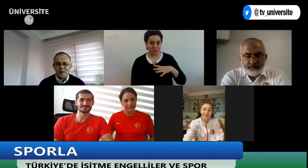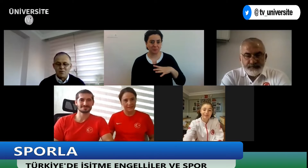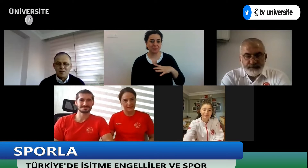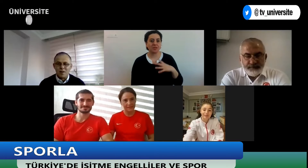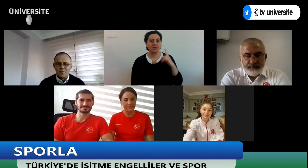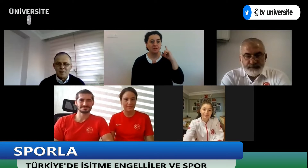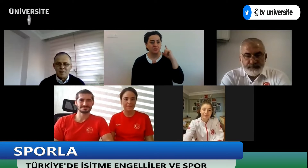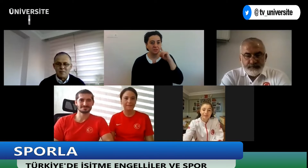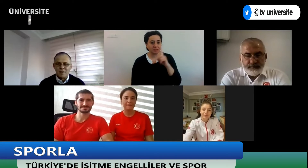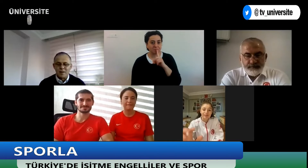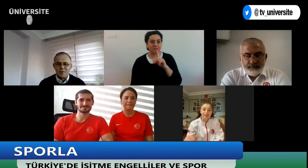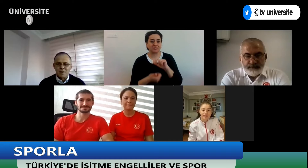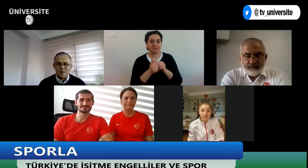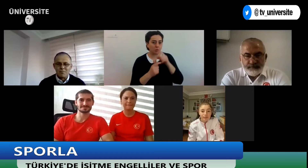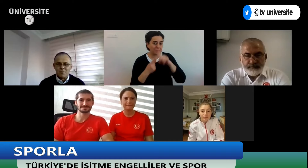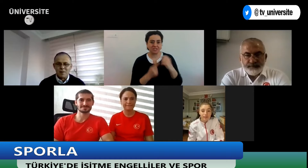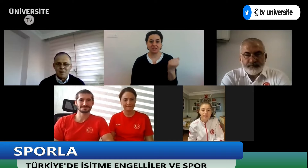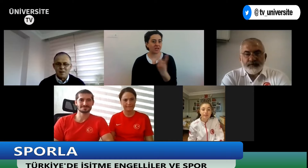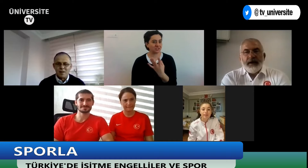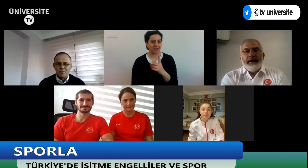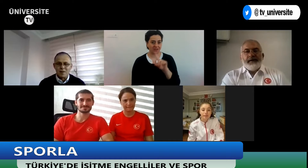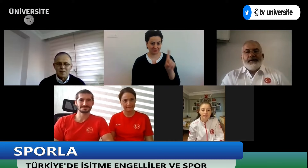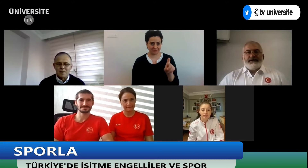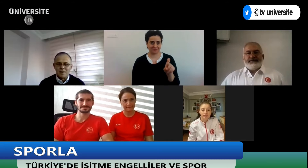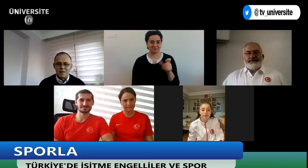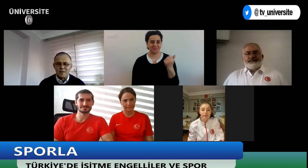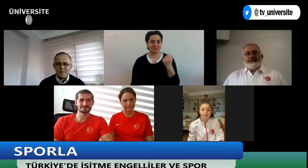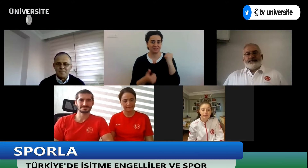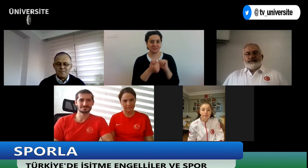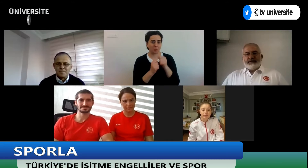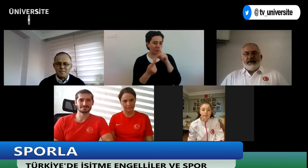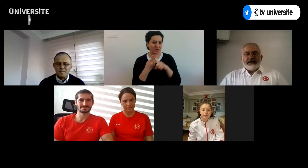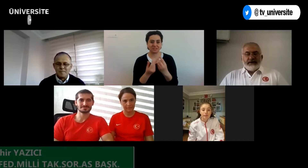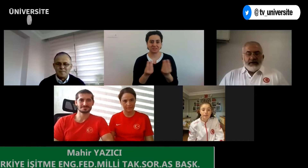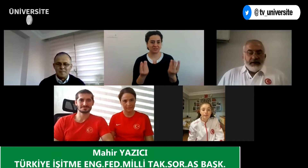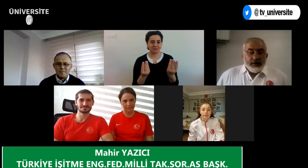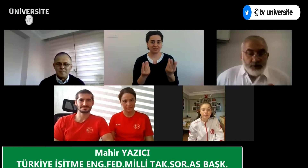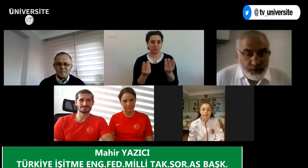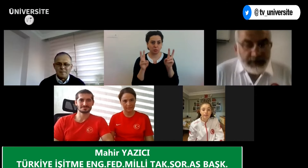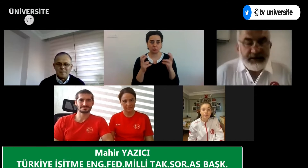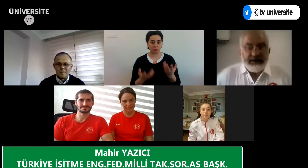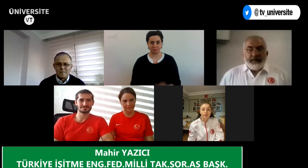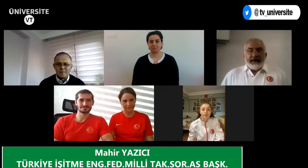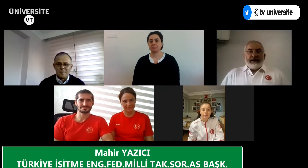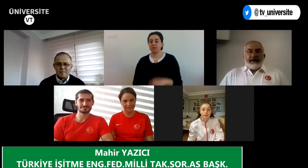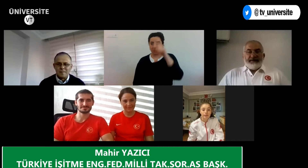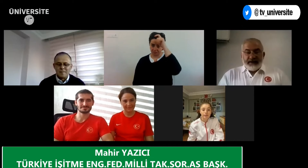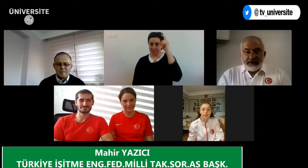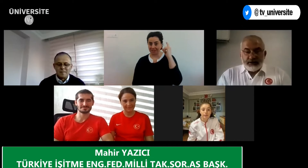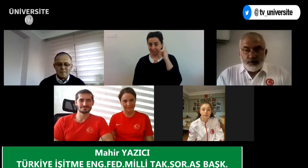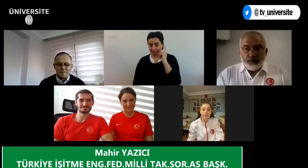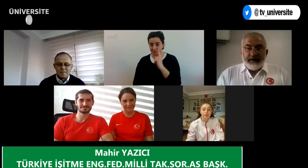Engelliler Federasyonu'nda kaç branşınız var Sayın Başkanım? Branşlardan bahsederseniz. Evet, Türkiye İşitme